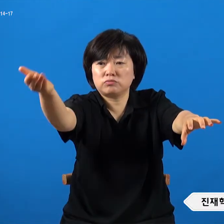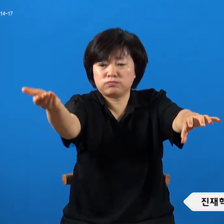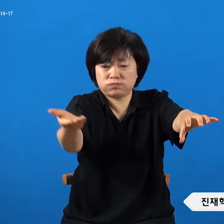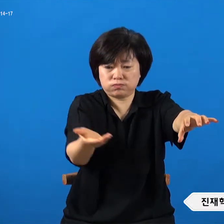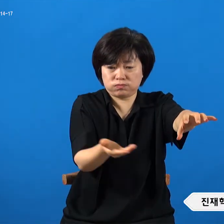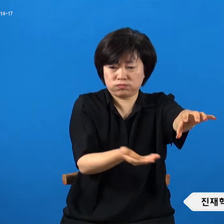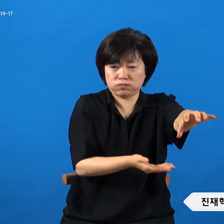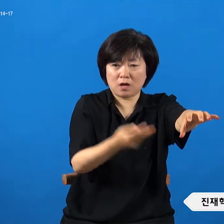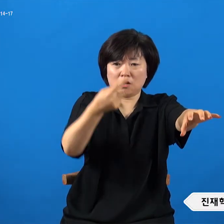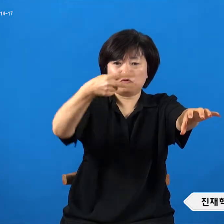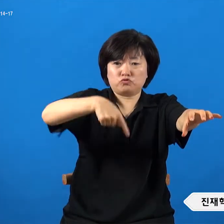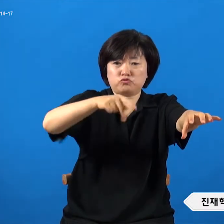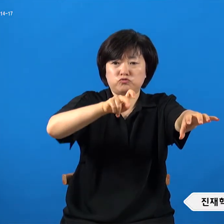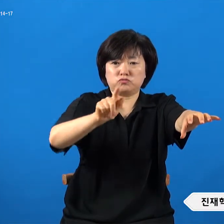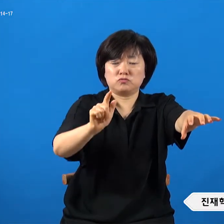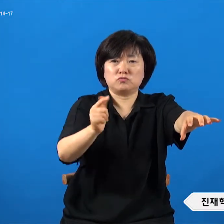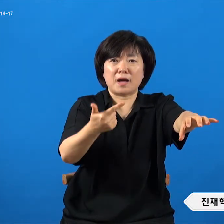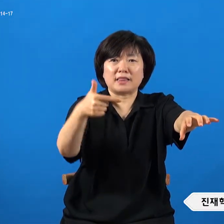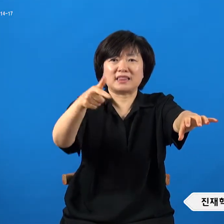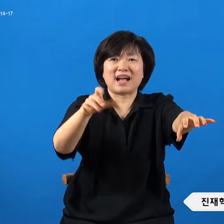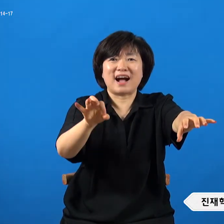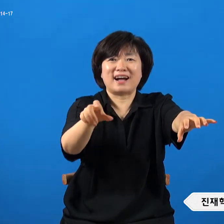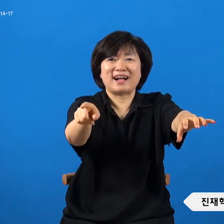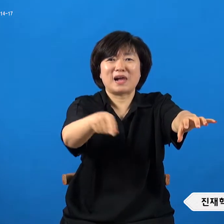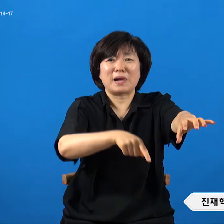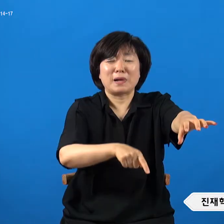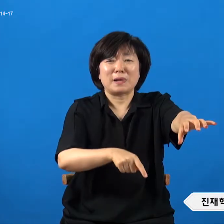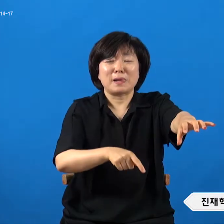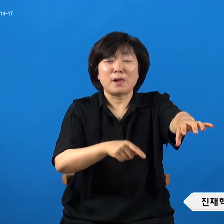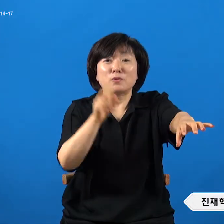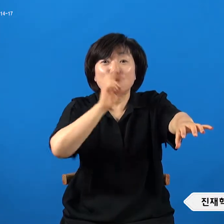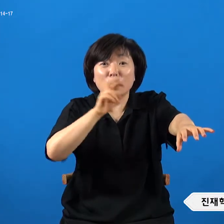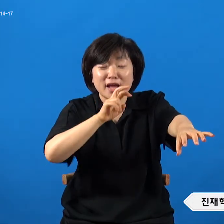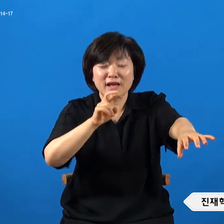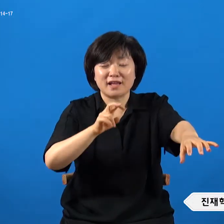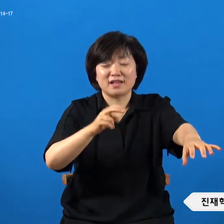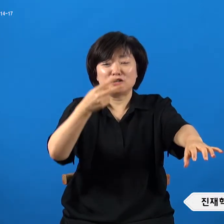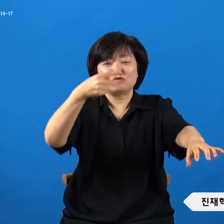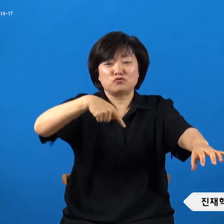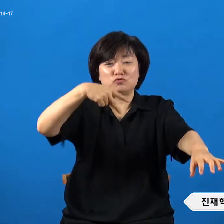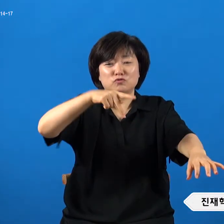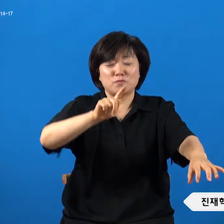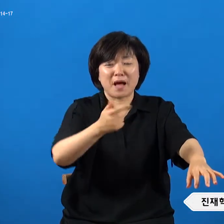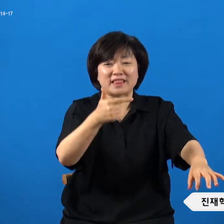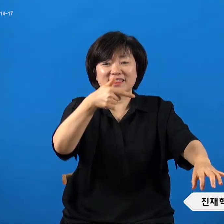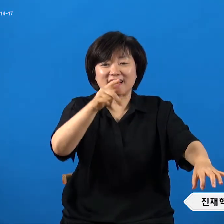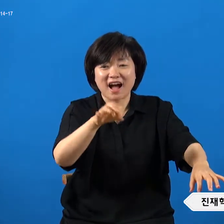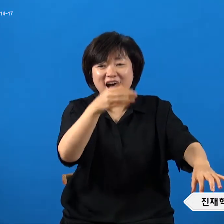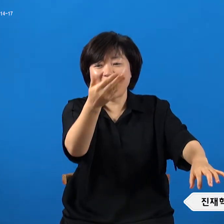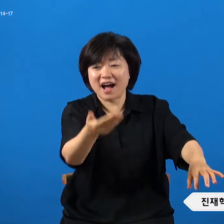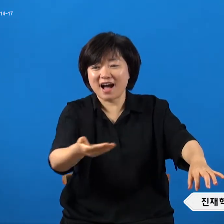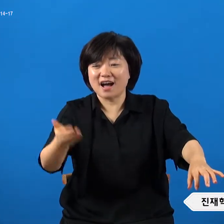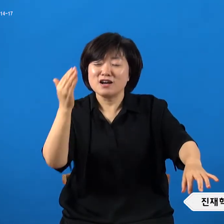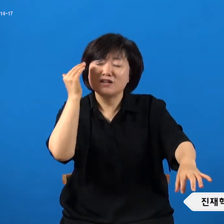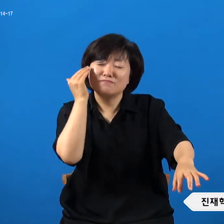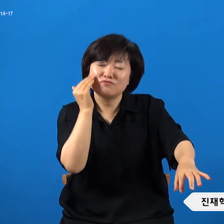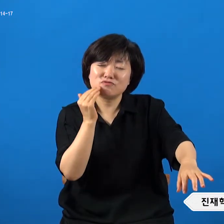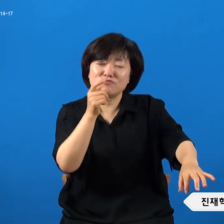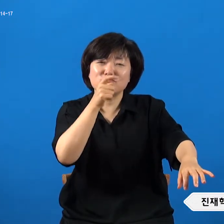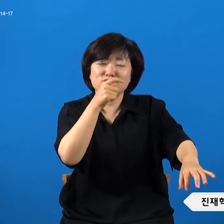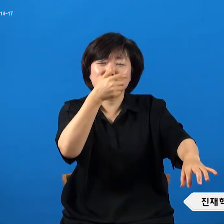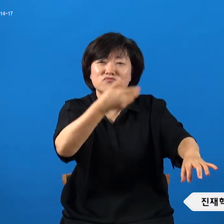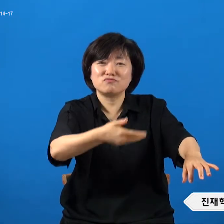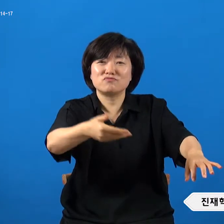두만강입니다. 저는 어렸을 때 두만강 푸른 물에 노젓는 뱃사공, 그래서 두만강이